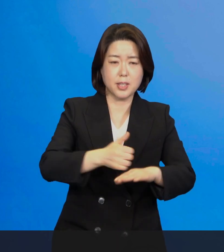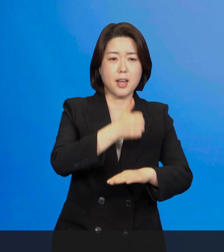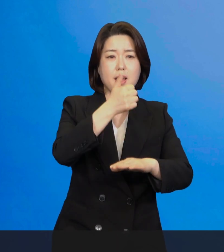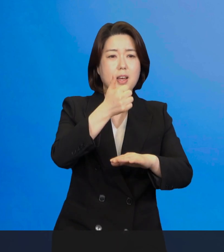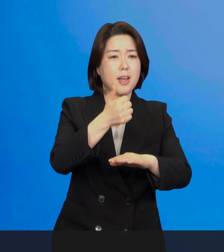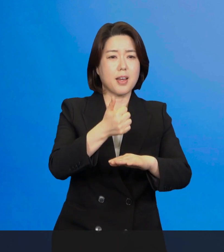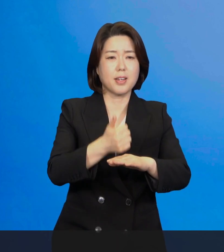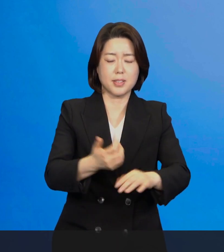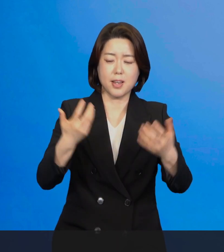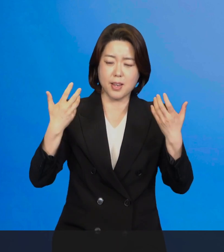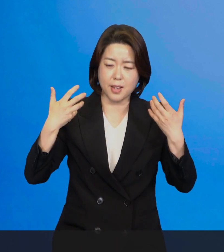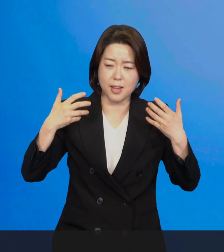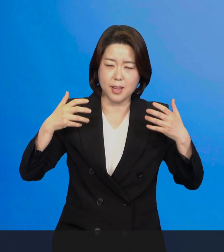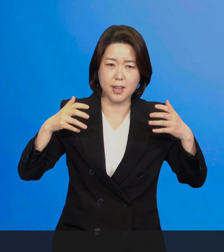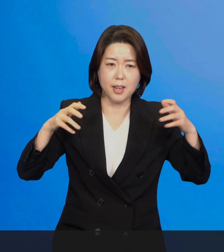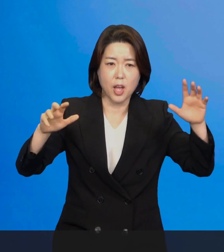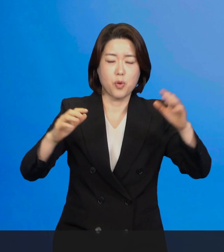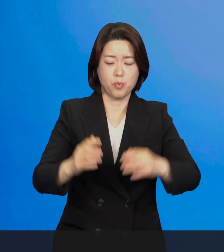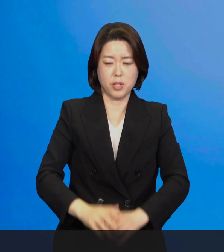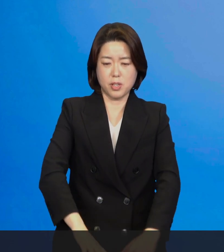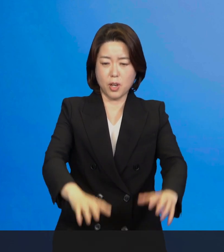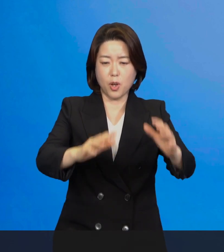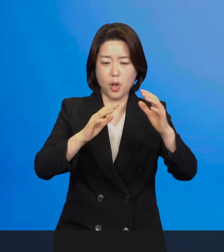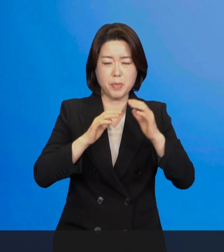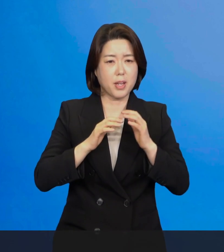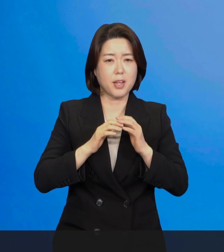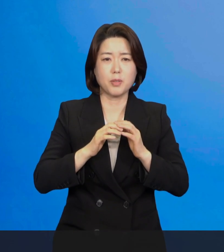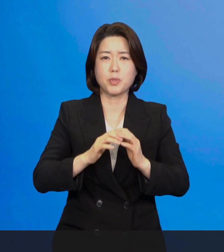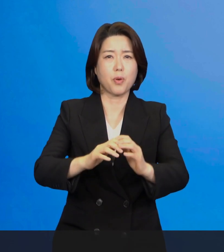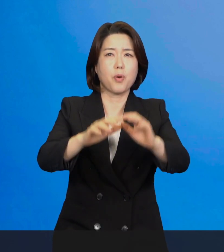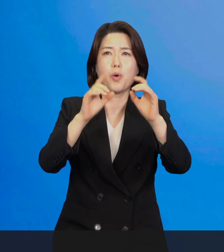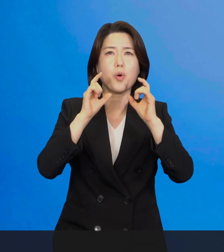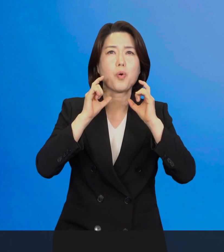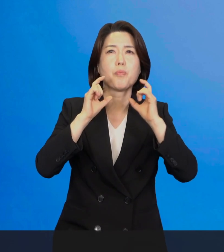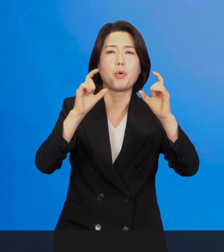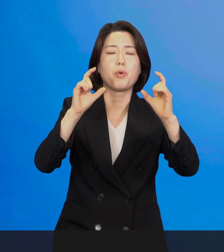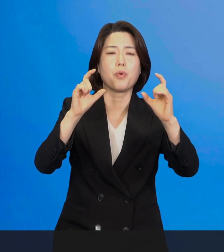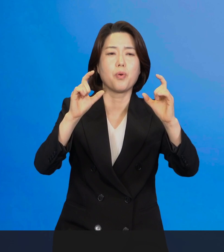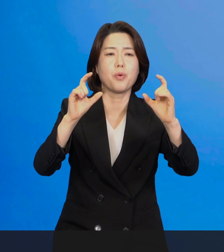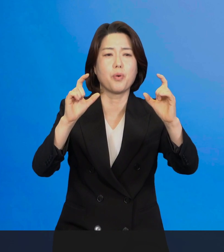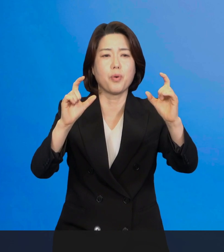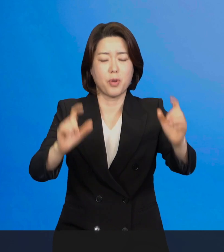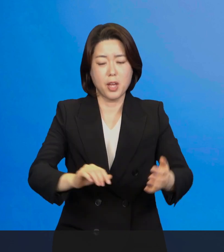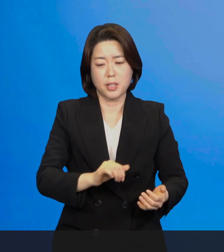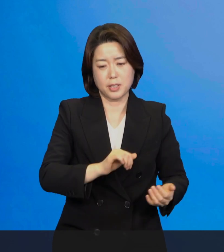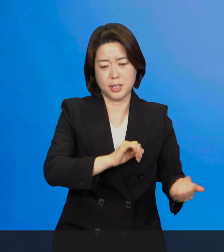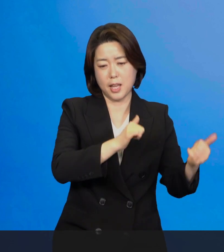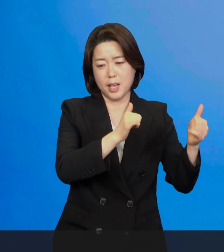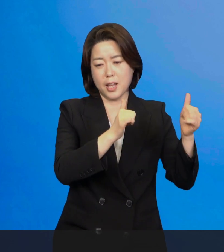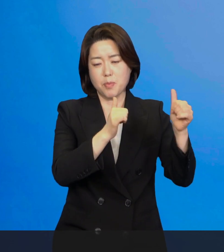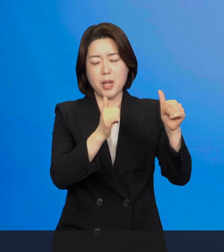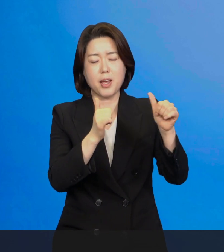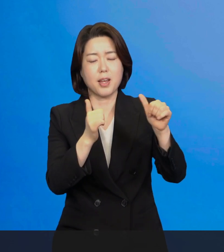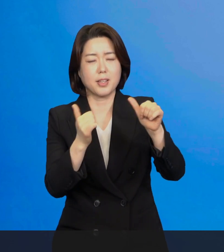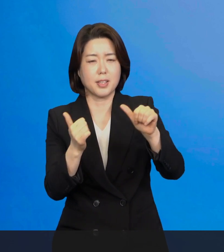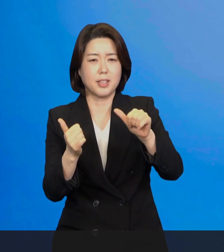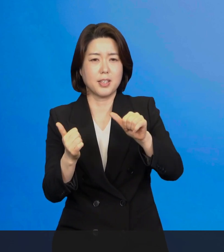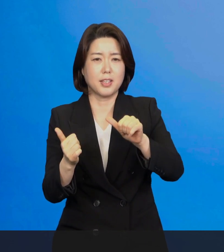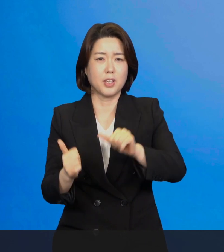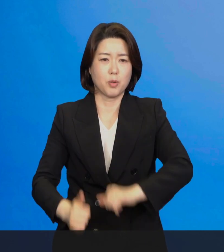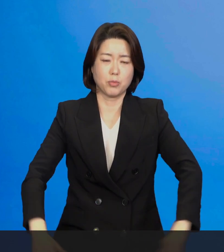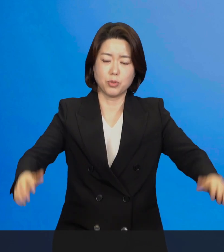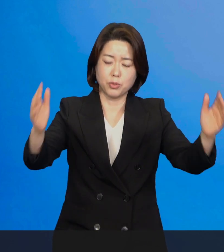유다의 사자 위엄찬 선포 사망이 무너졌도다.